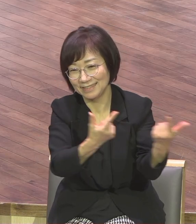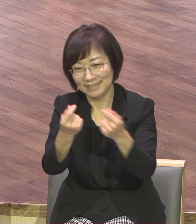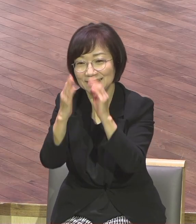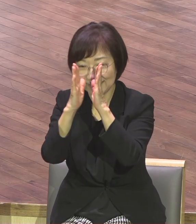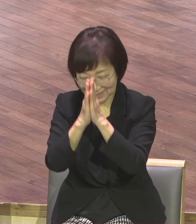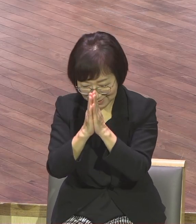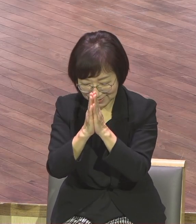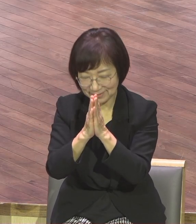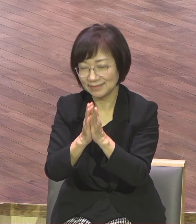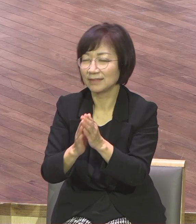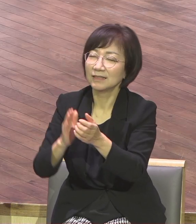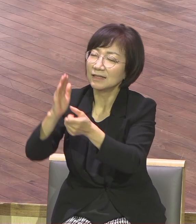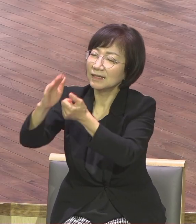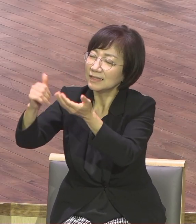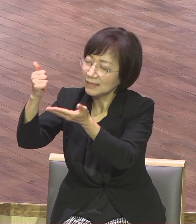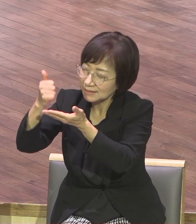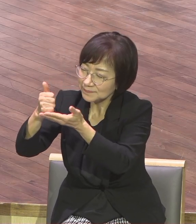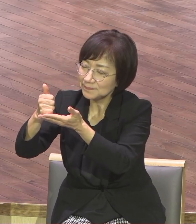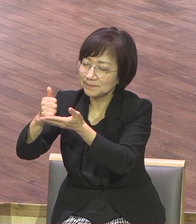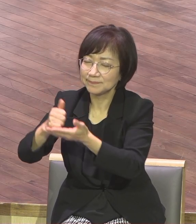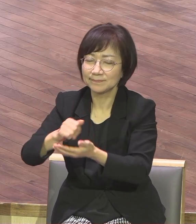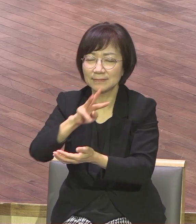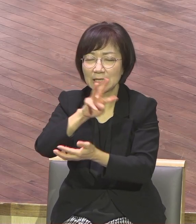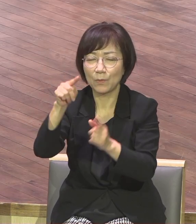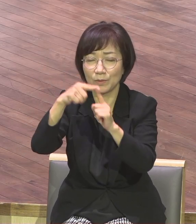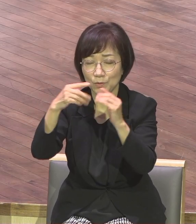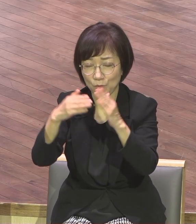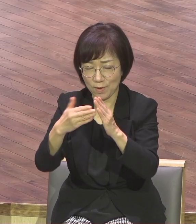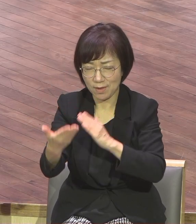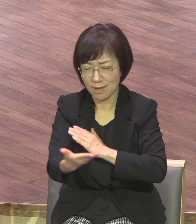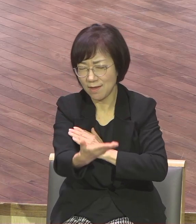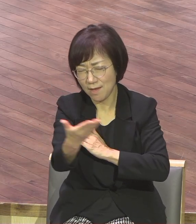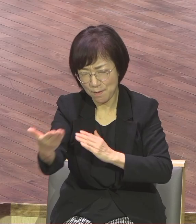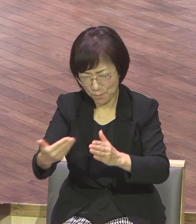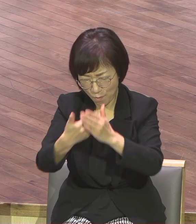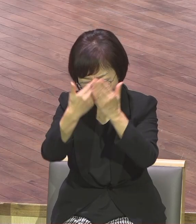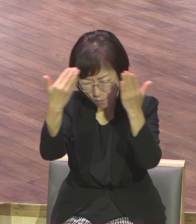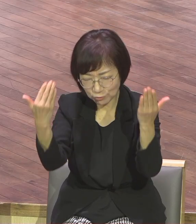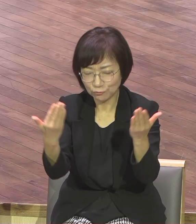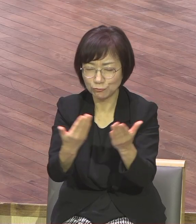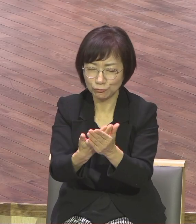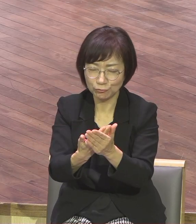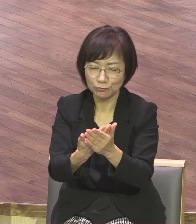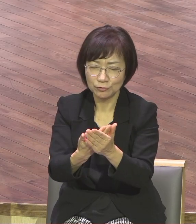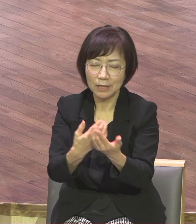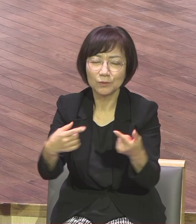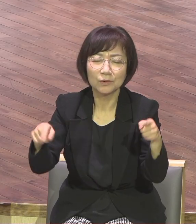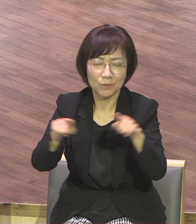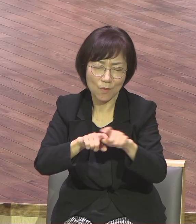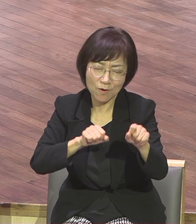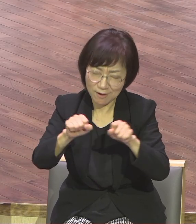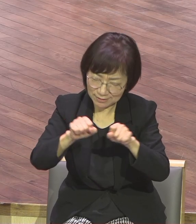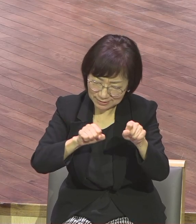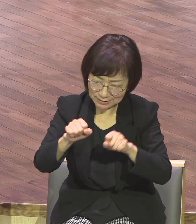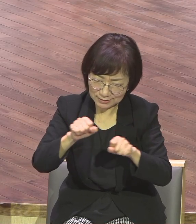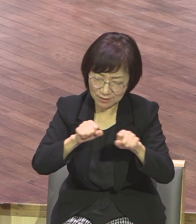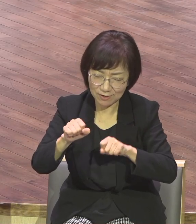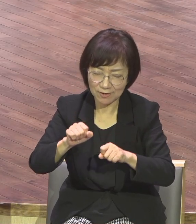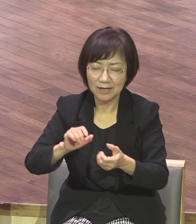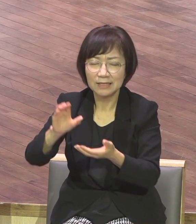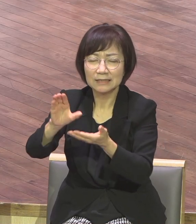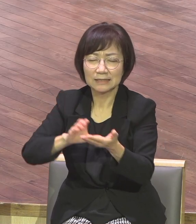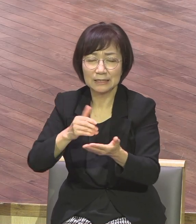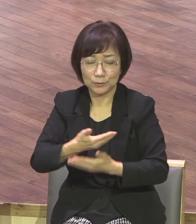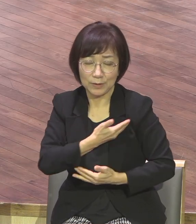아버지 하나님, 영계 모든 성도들 귀한 동역자들을 하나님 보내주셔서 이 시대의 그리스도의 전도자로서 두기고